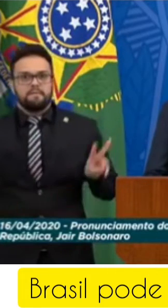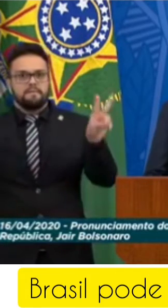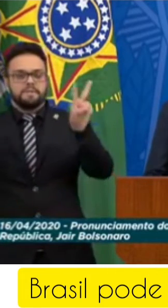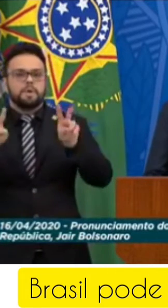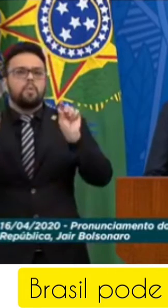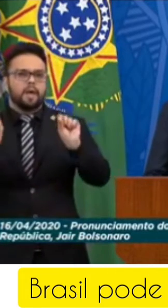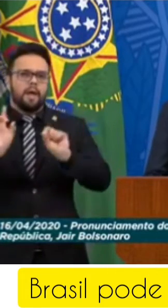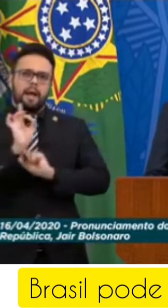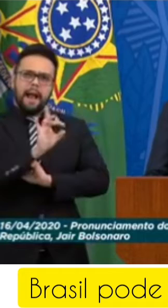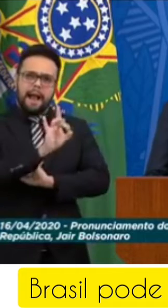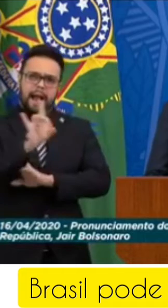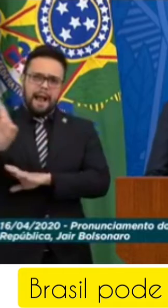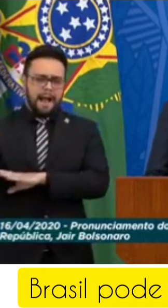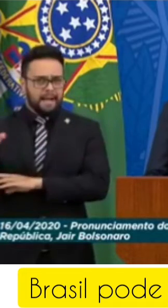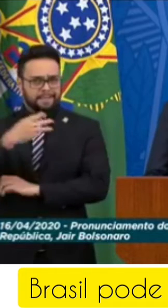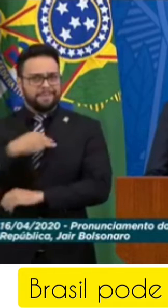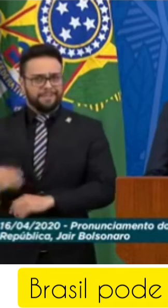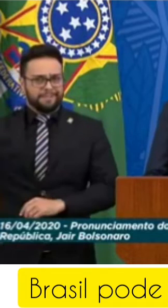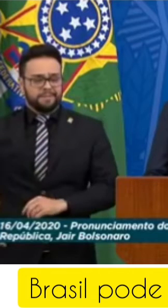de per si.